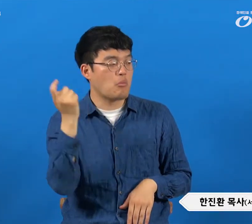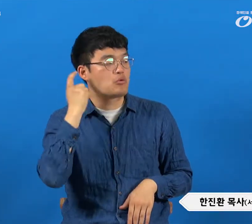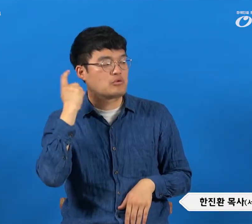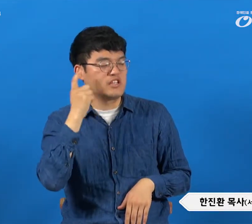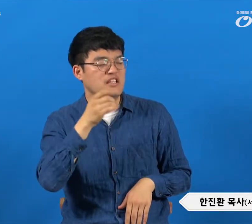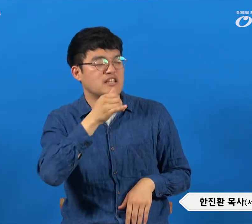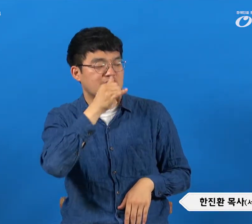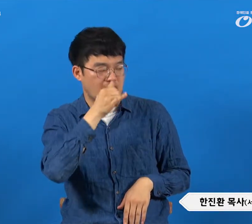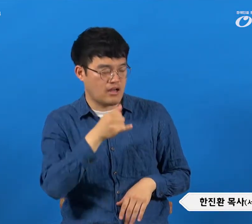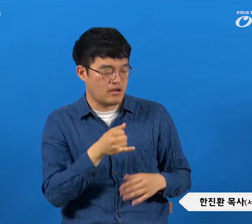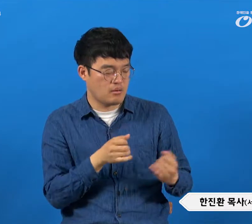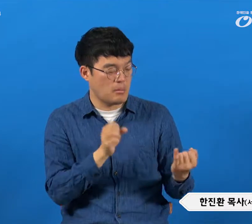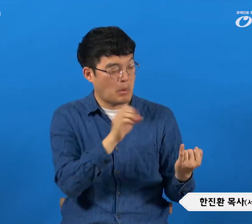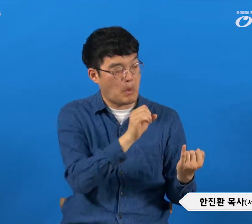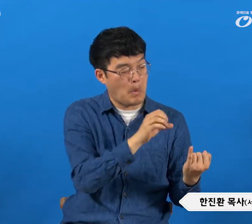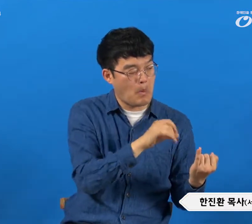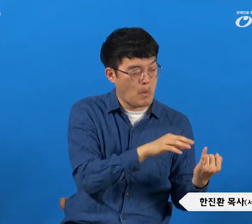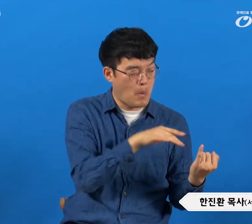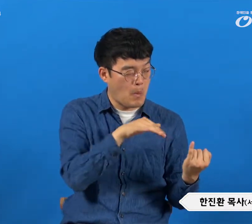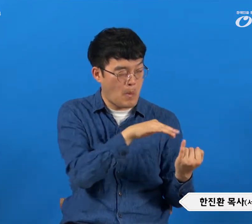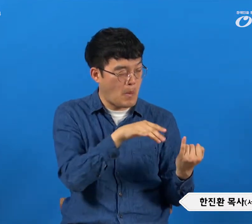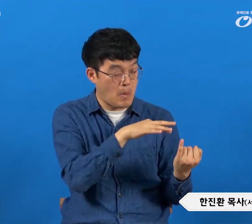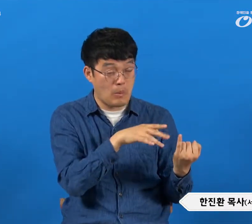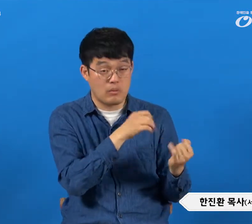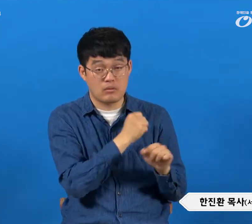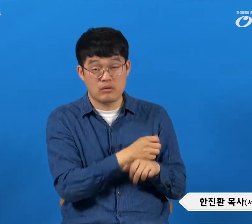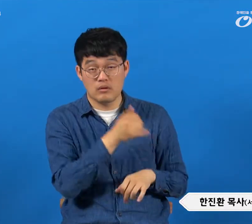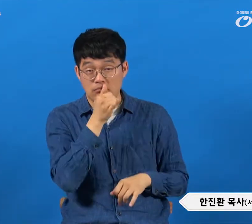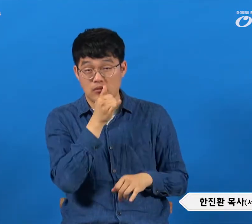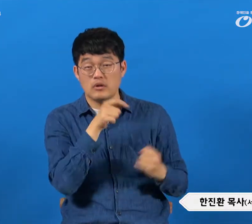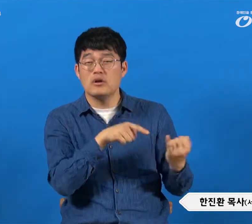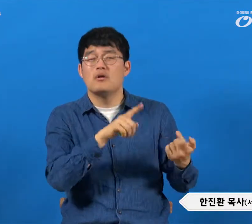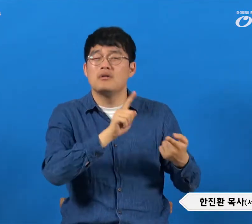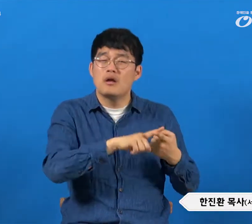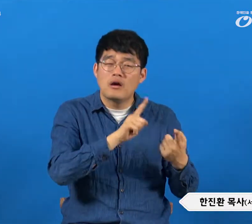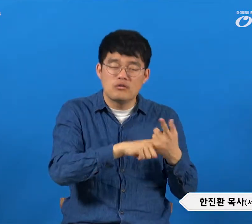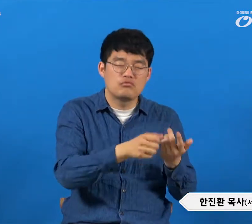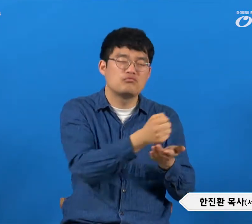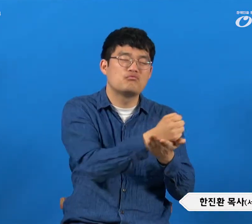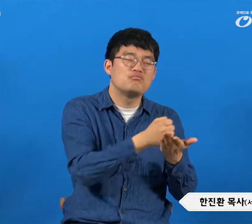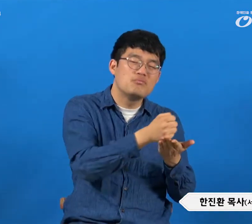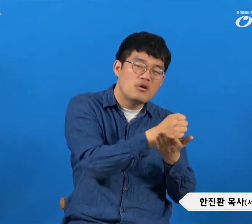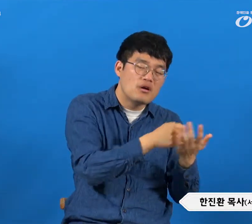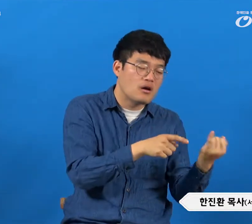그렇게, 그래서 그 어떤 운명 뭐 이런 게 결박당해가지고,